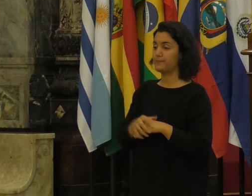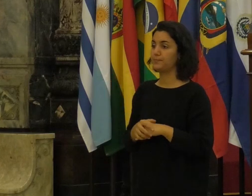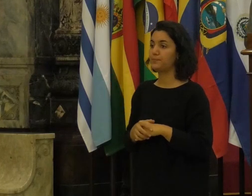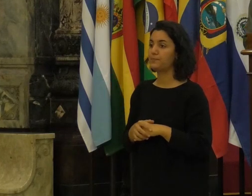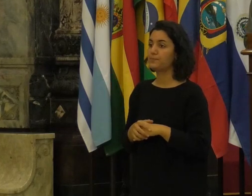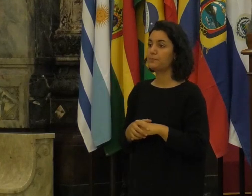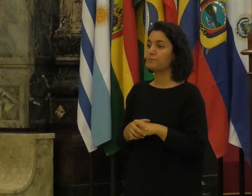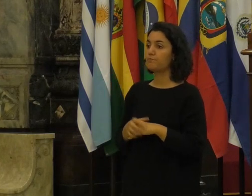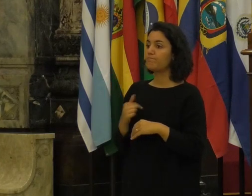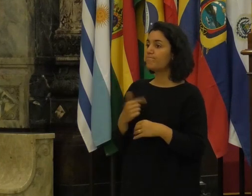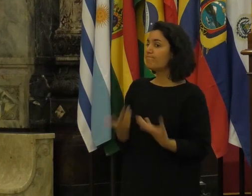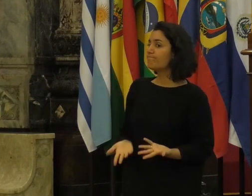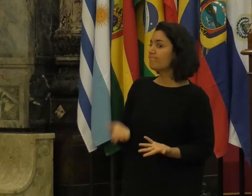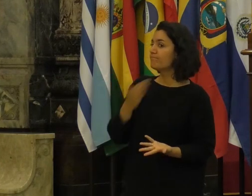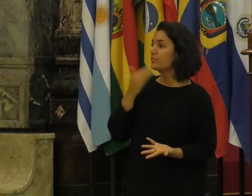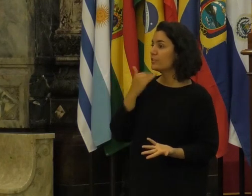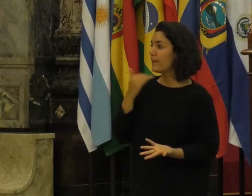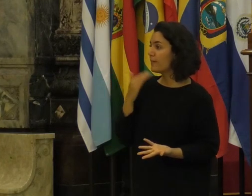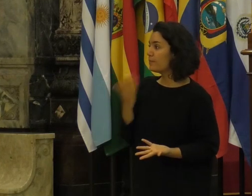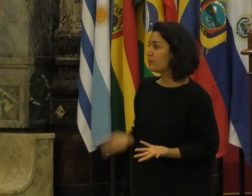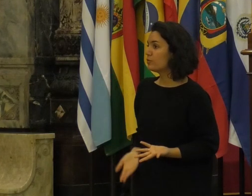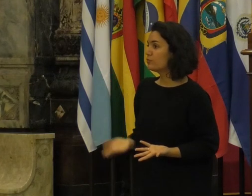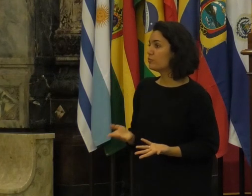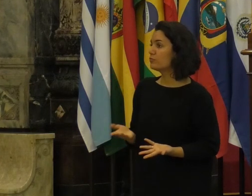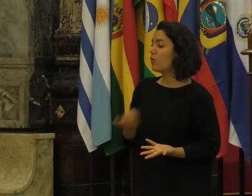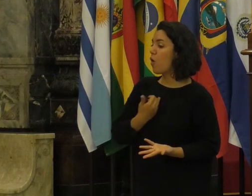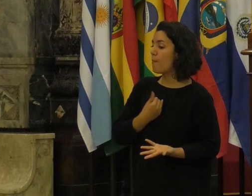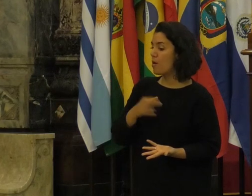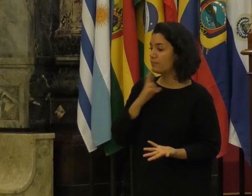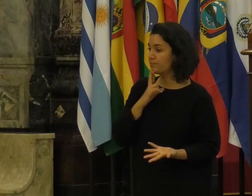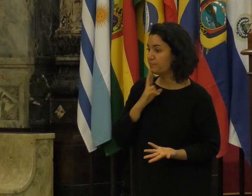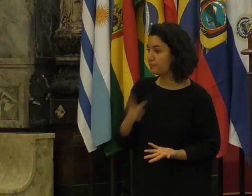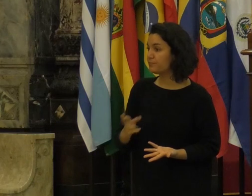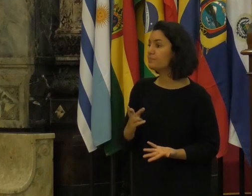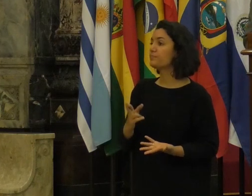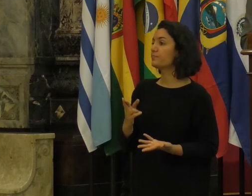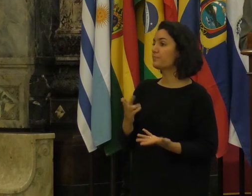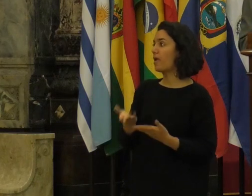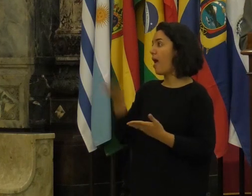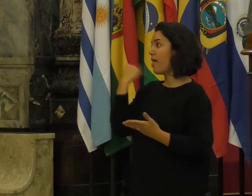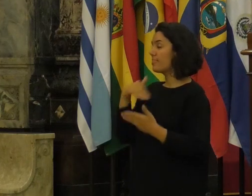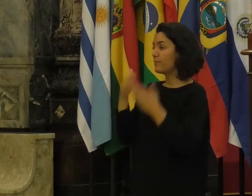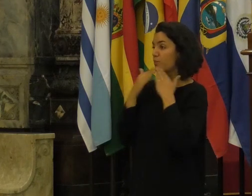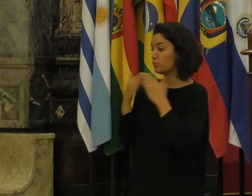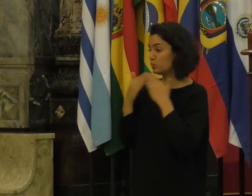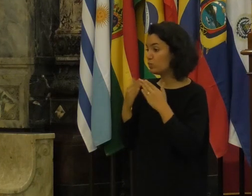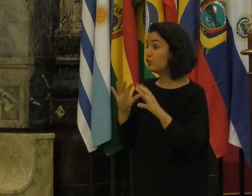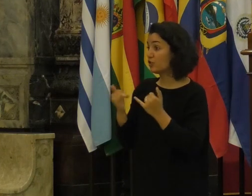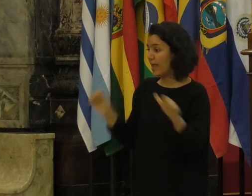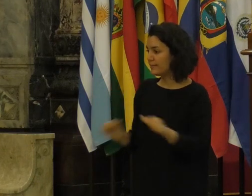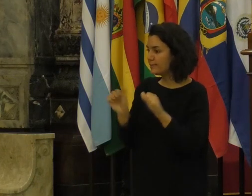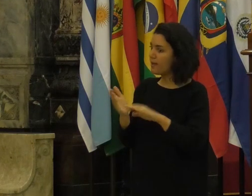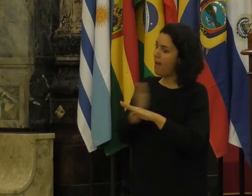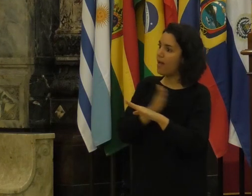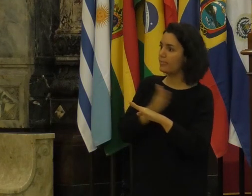Como no sabemos qué había surgido de las respuestas a las preguntas formuladas unos párrafos atrás